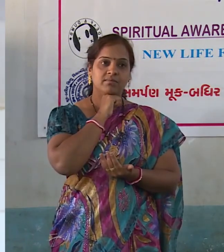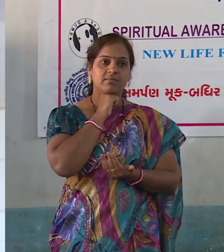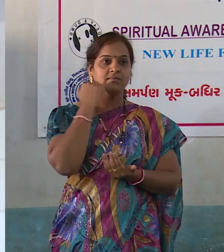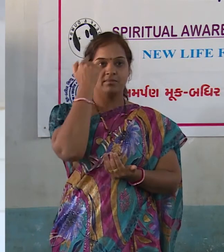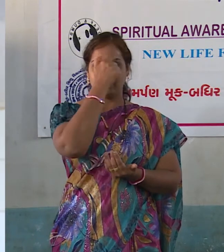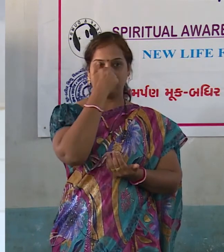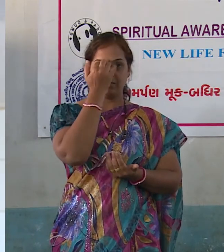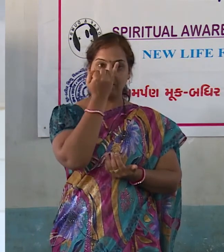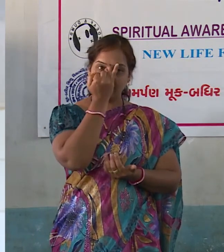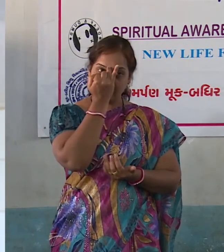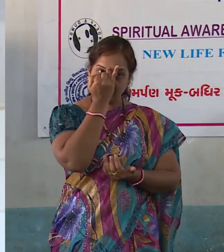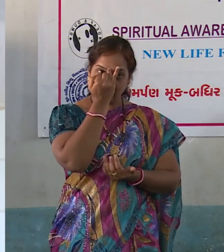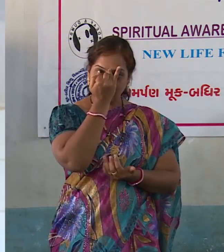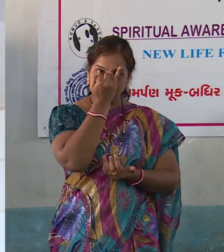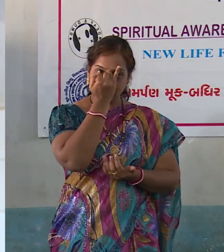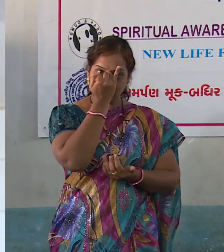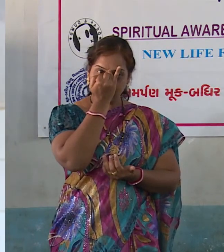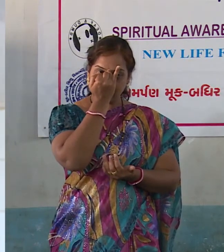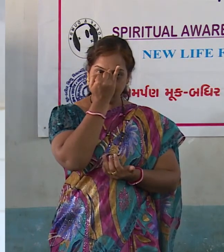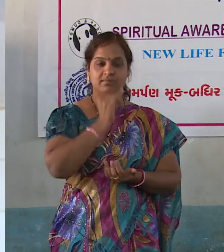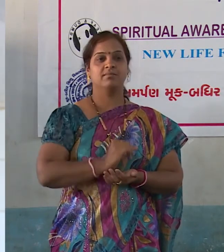जहां हम तिलक लगाते हैं,